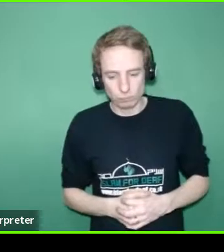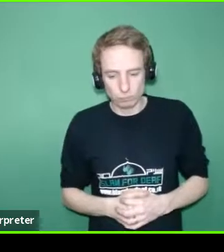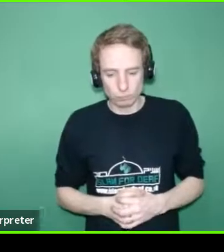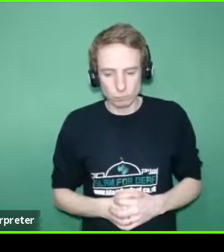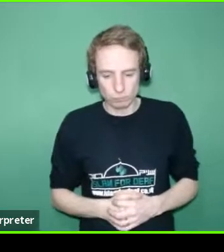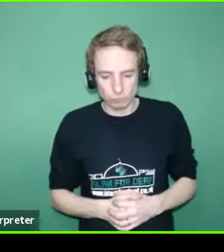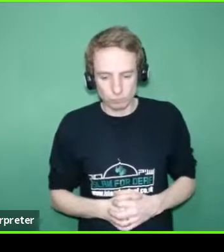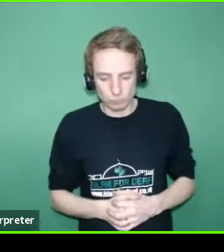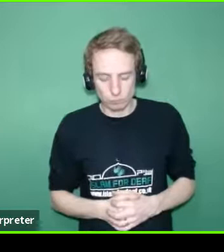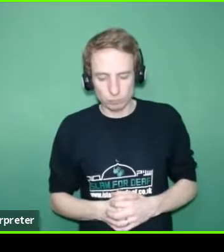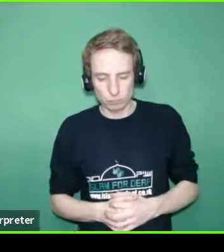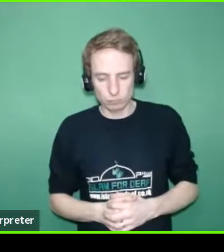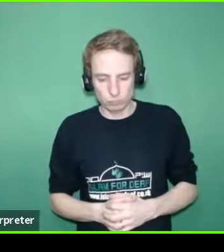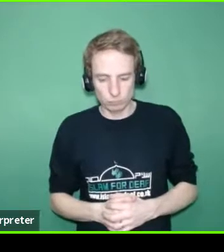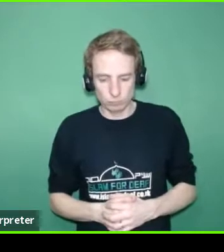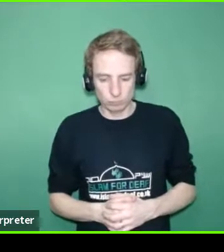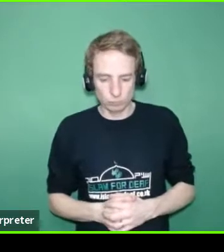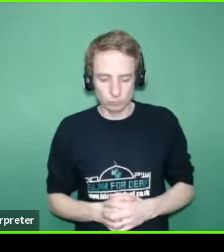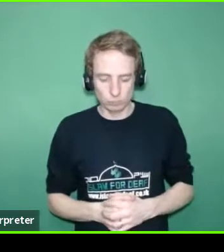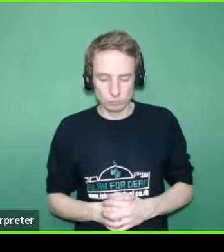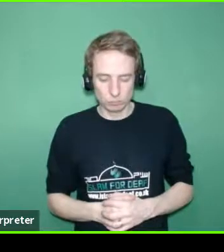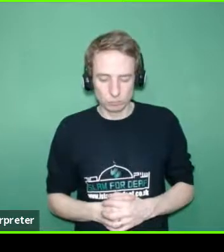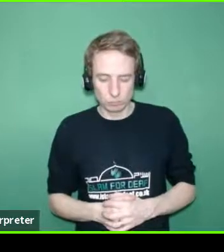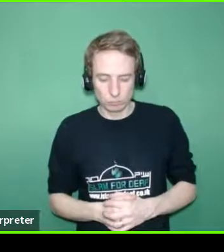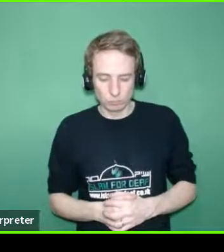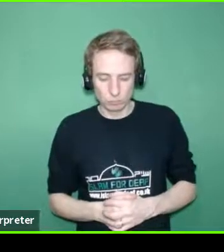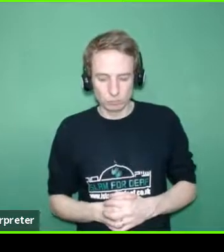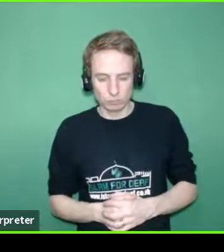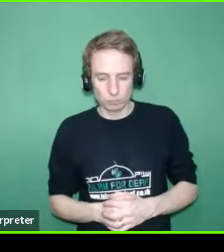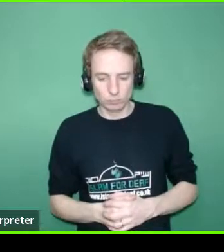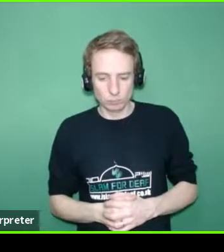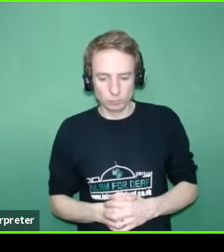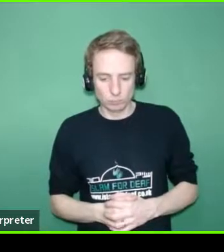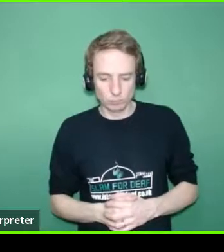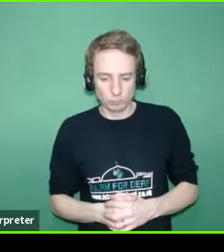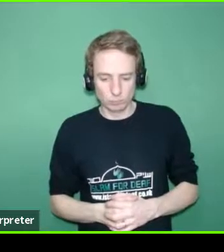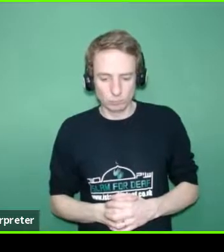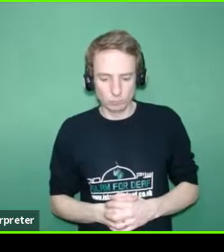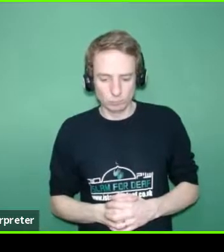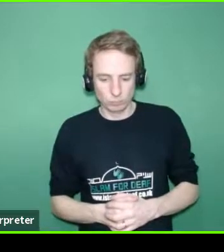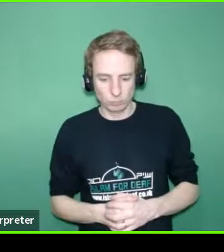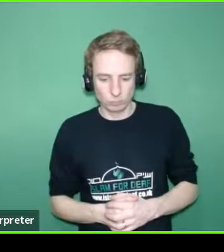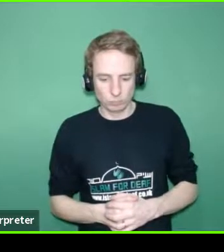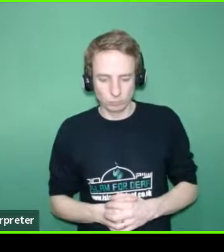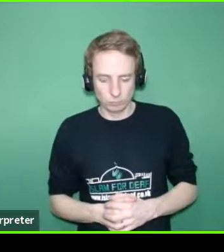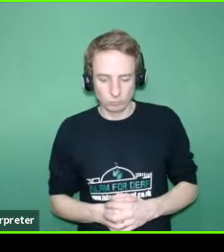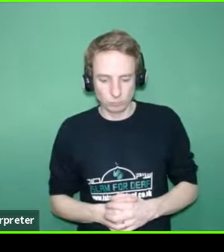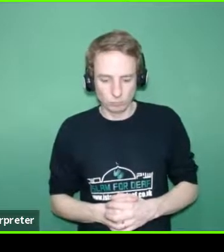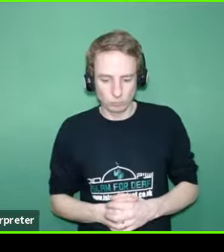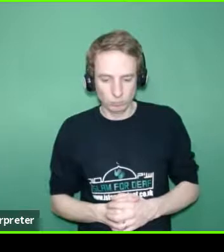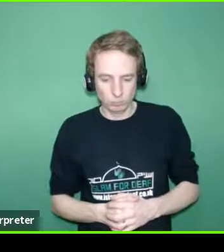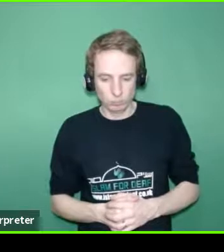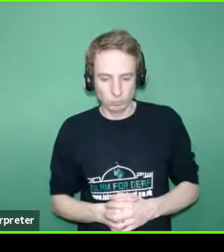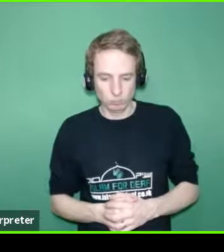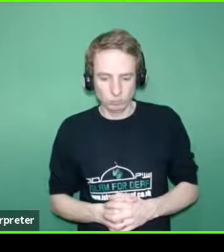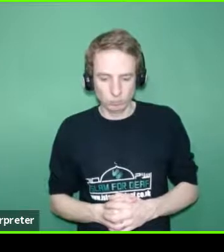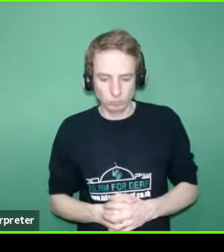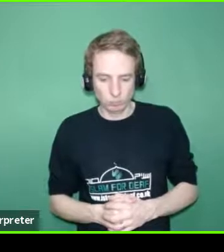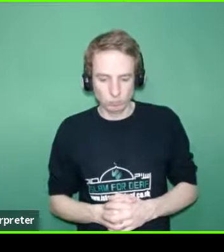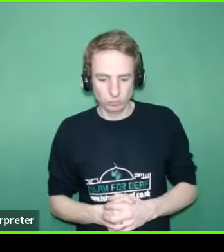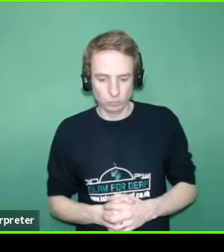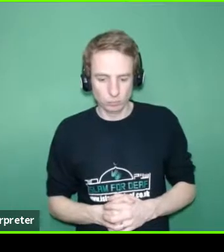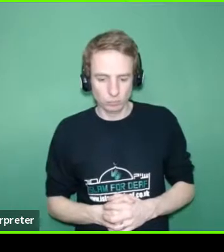وجل الصيام في القرآن في مواضع عدة، منها ما ذكره عن أم